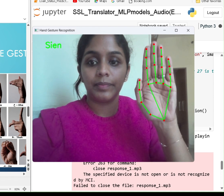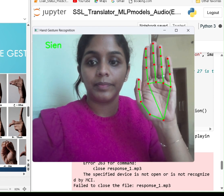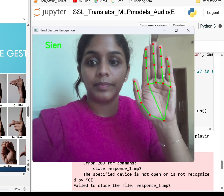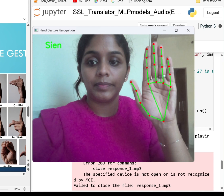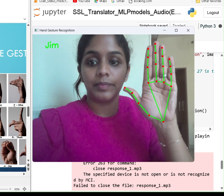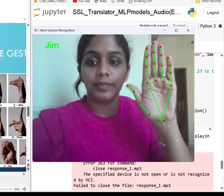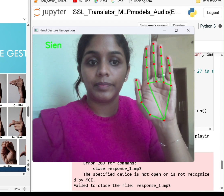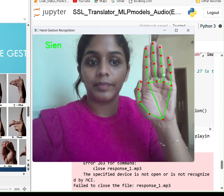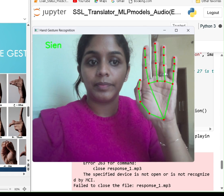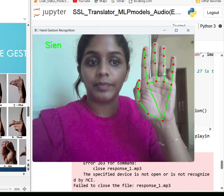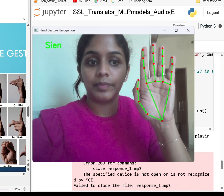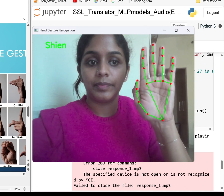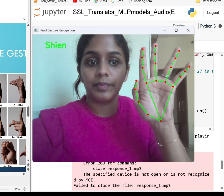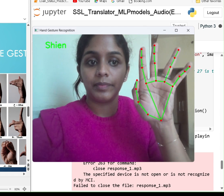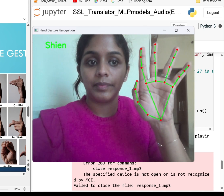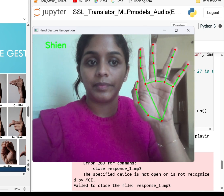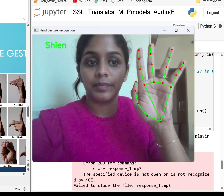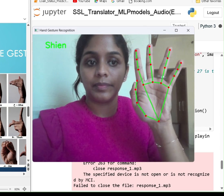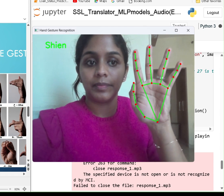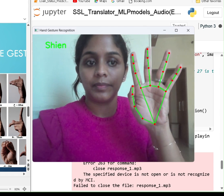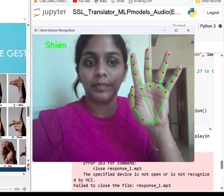سين